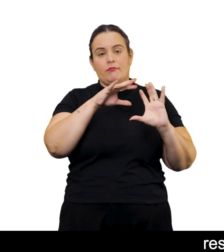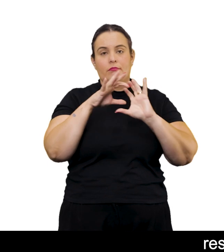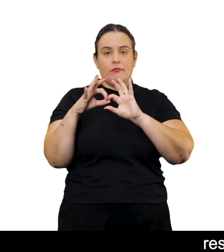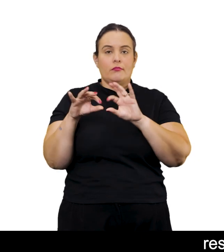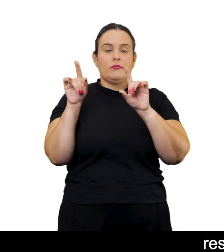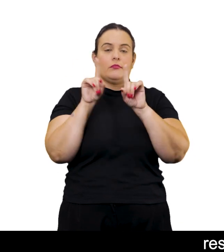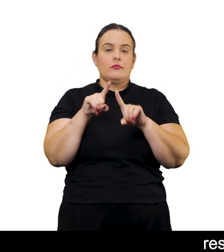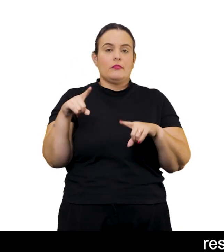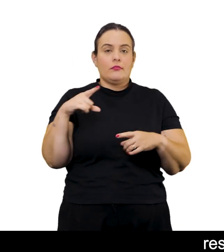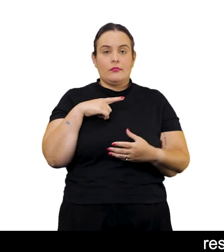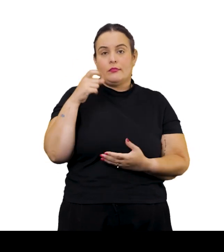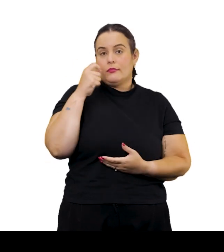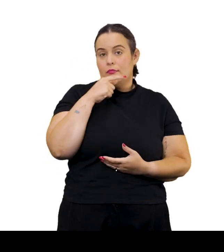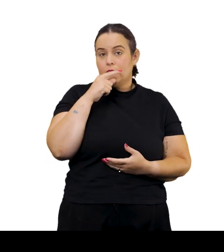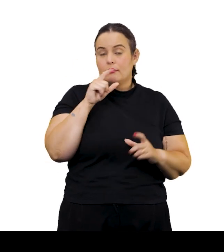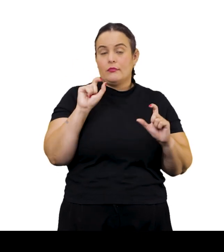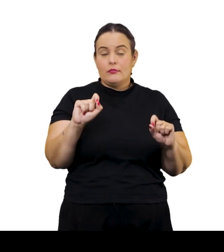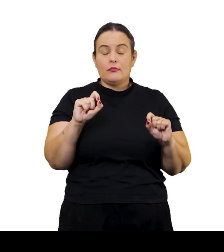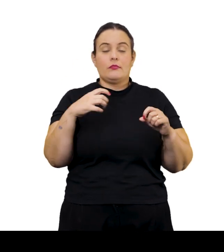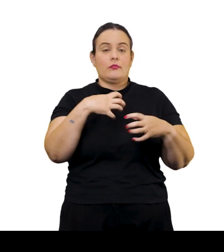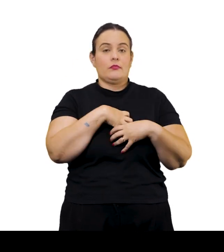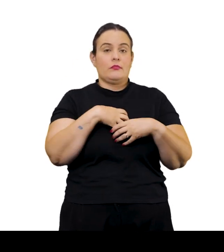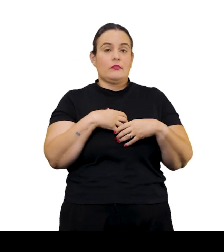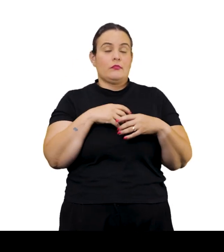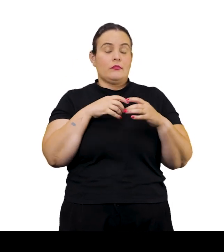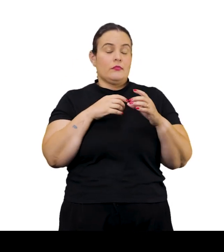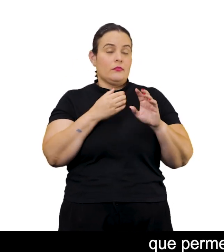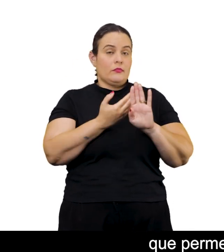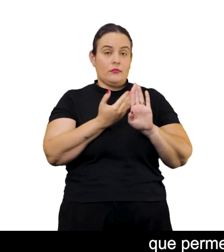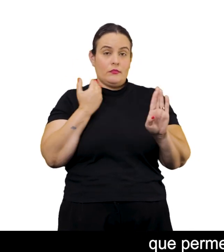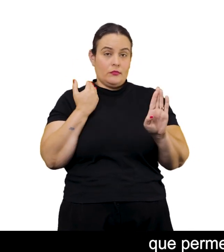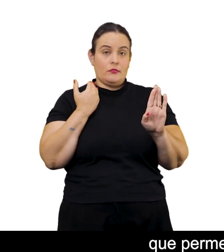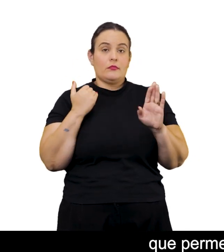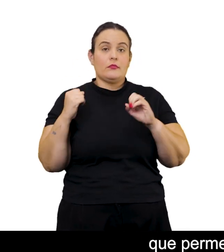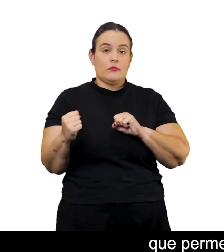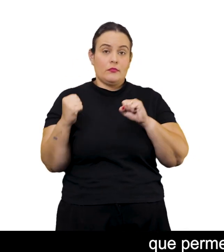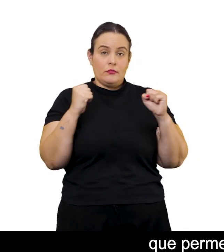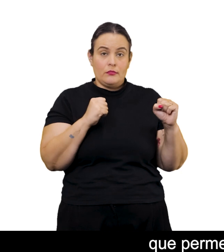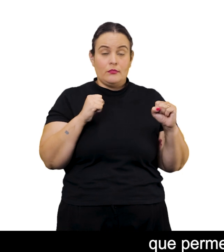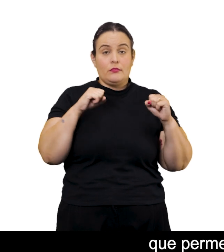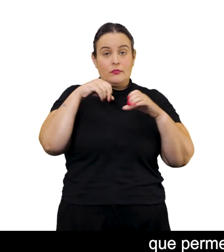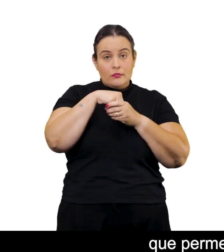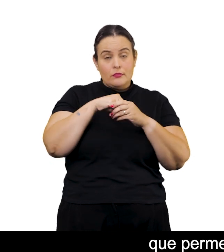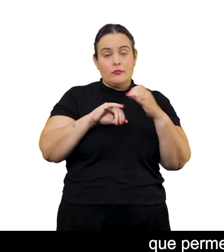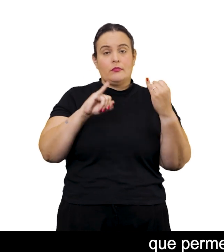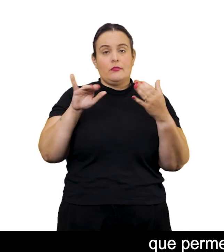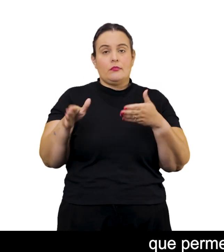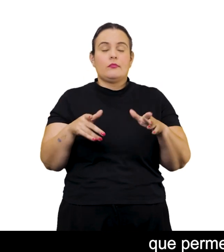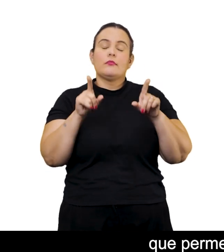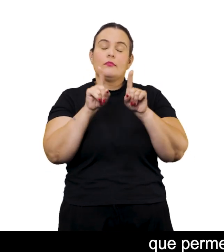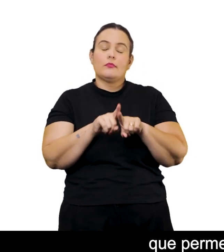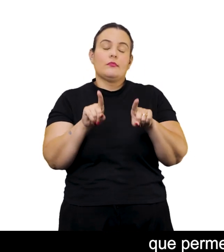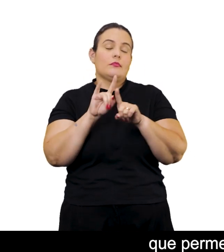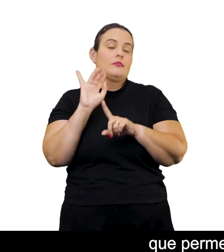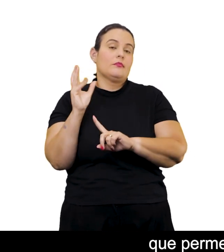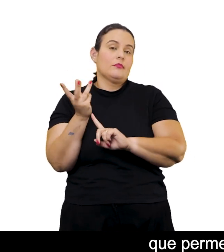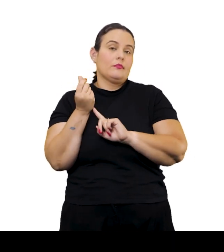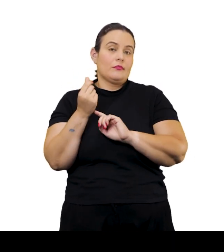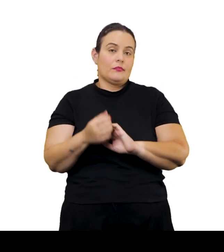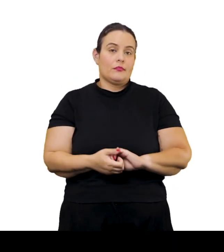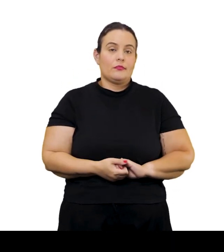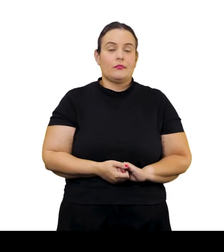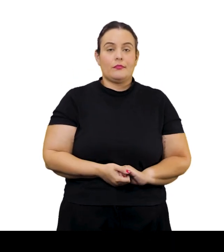e insere uma crítica afiada às dinâmicas de exclusão e poder que permeiam tanto o espaço industrial quanto o espaço